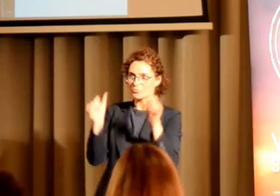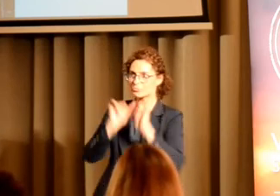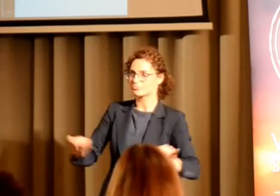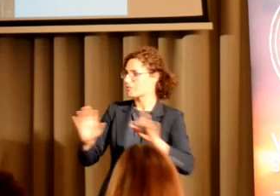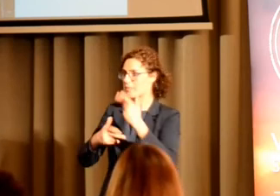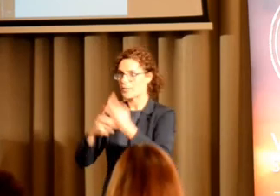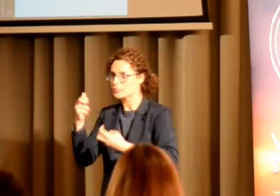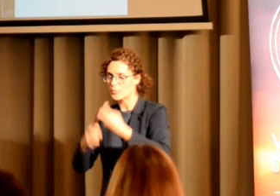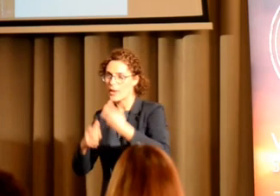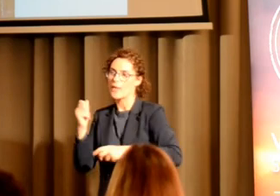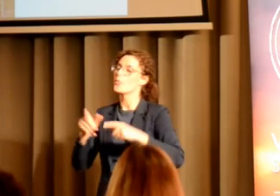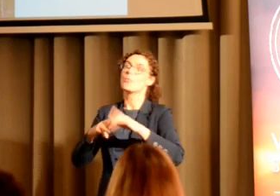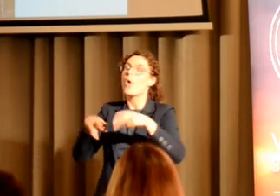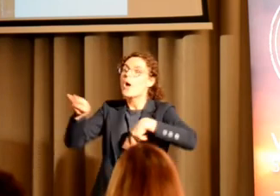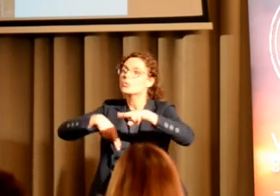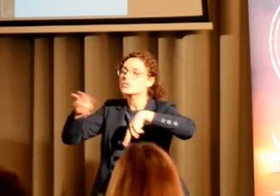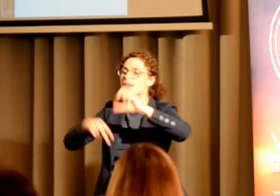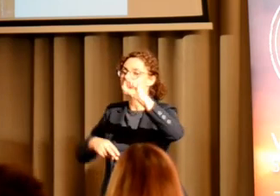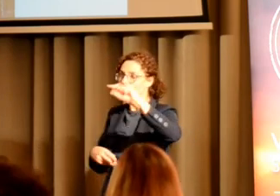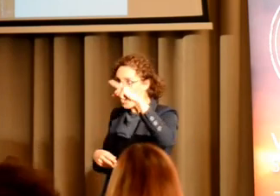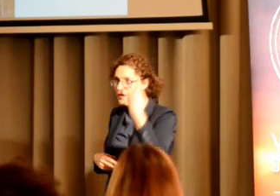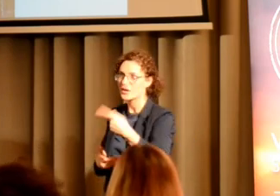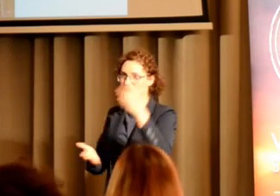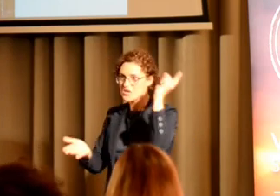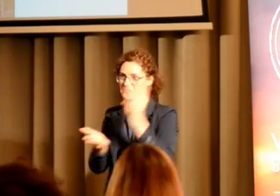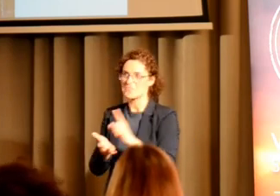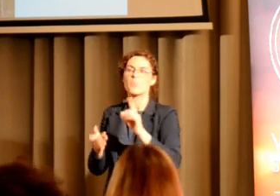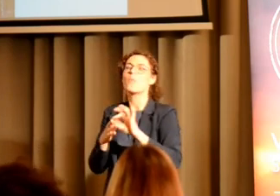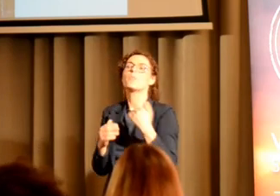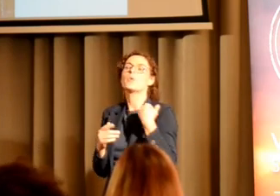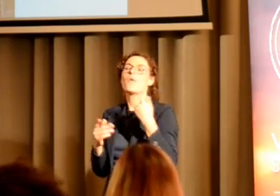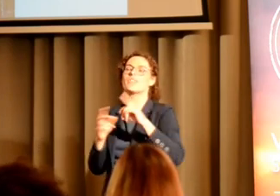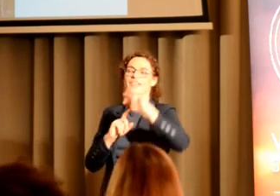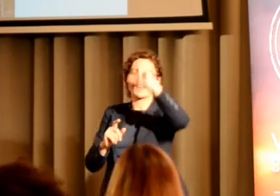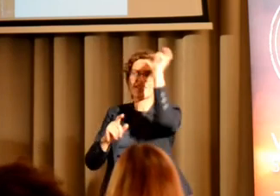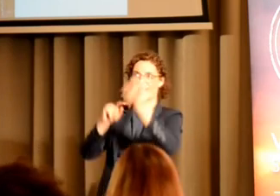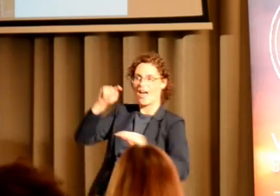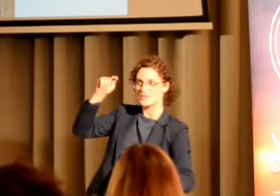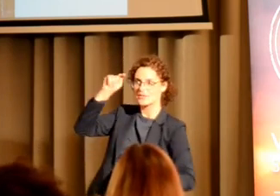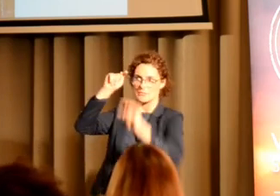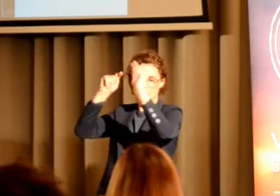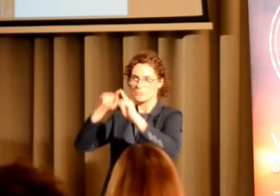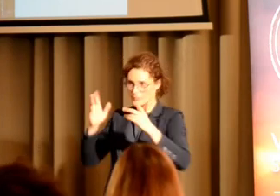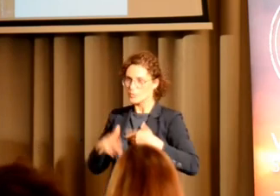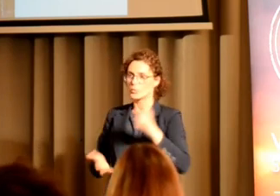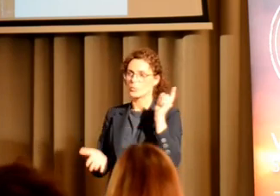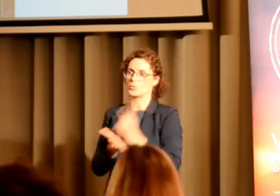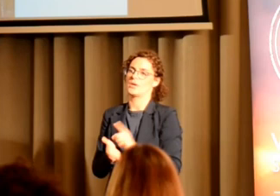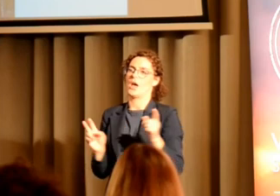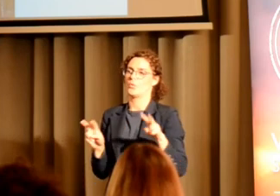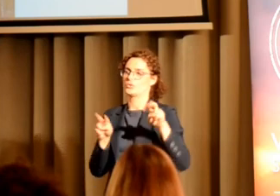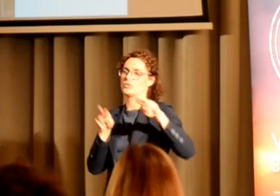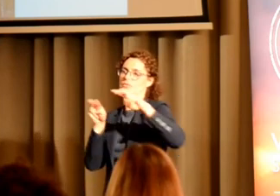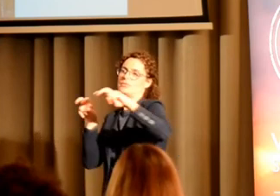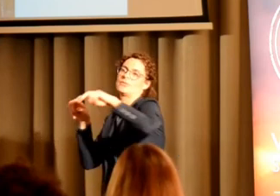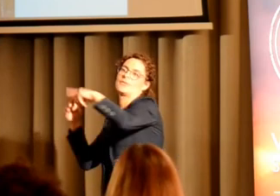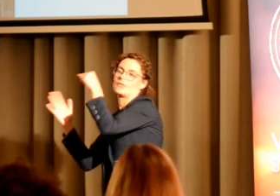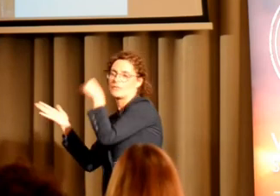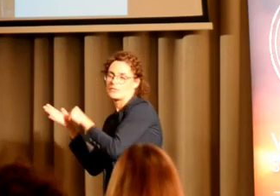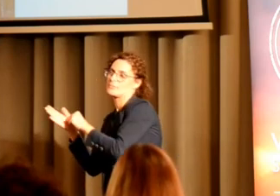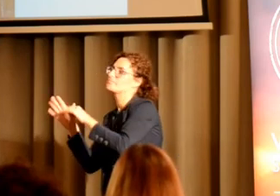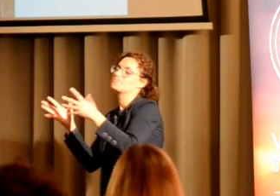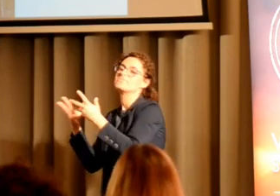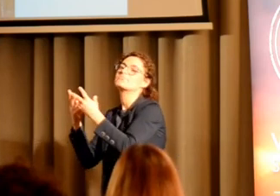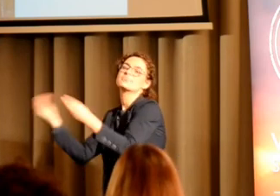przez pierwszy odcinek, zbudowany wtedy do Gdańska, bezpiecznie przejściem na zwierząt, w końcu gdzieś